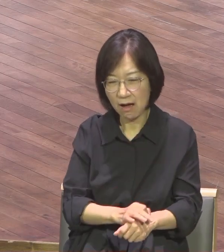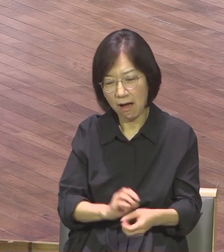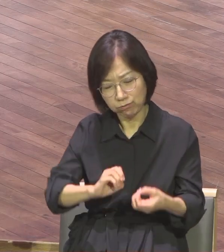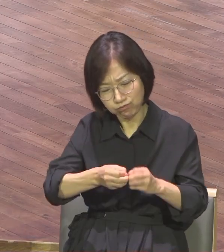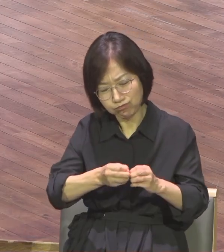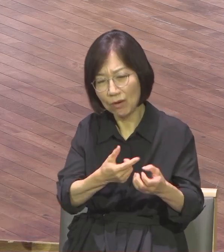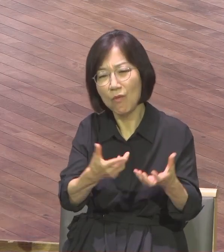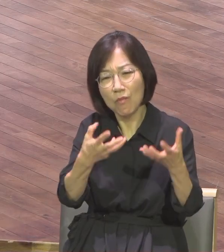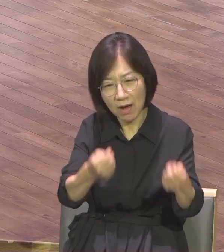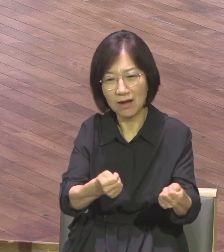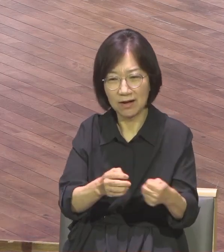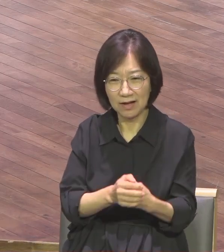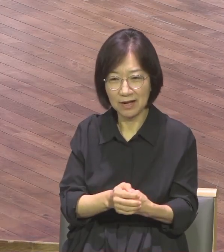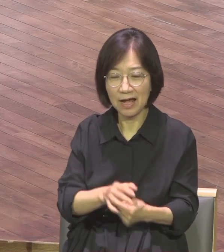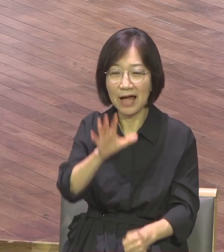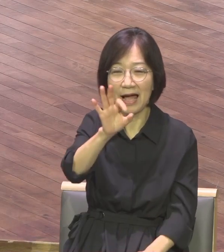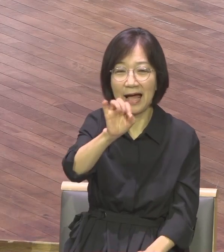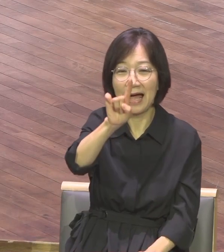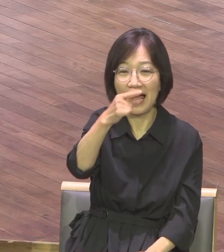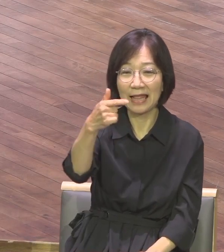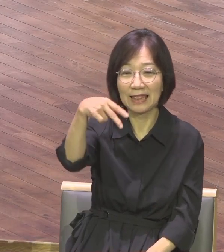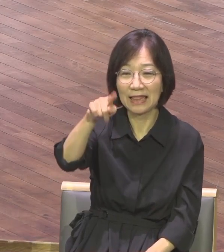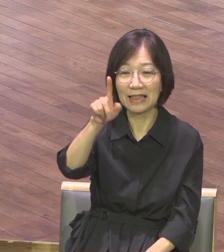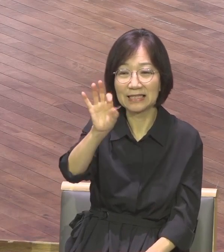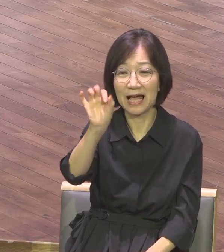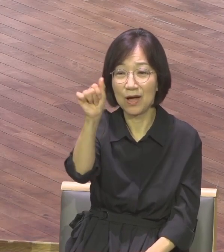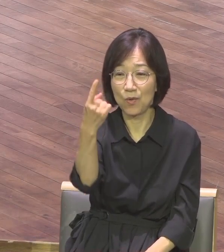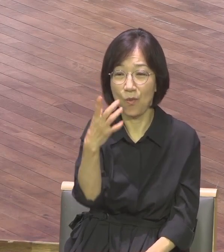저 하나님의 교회,